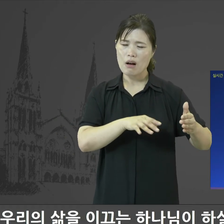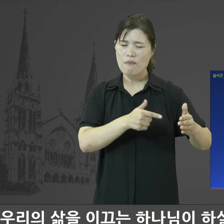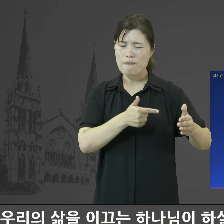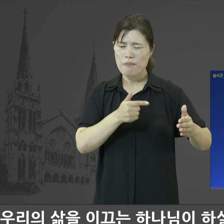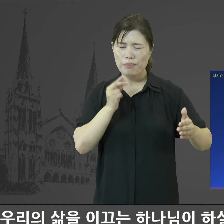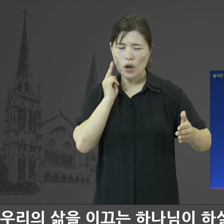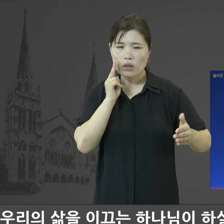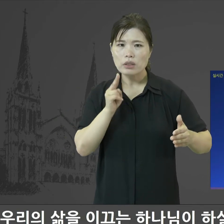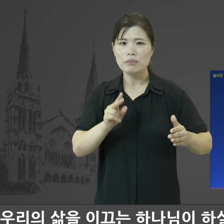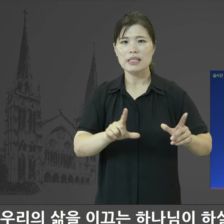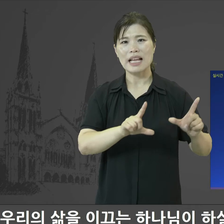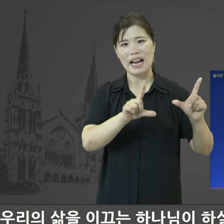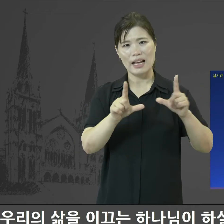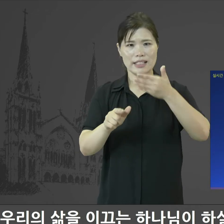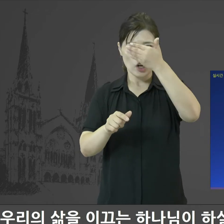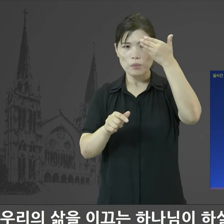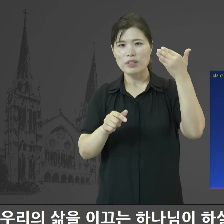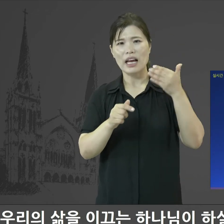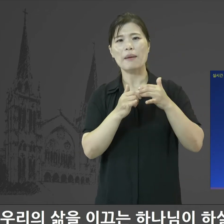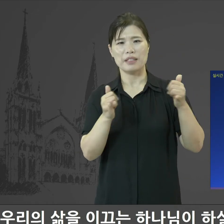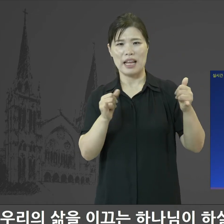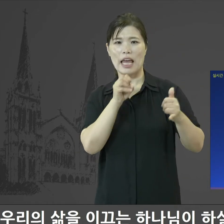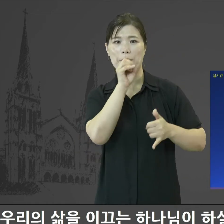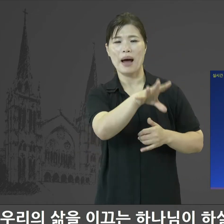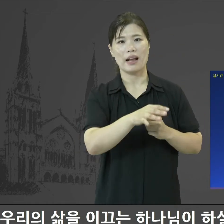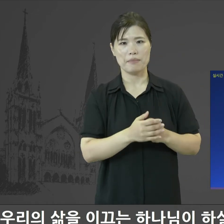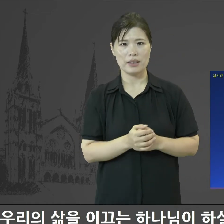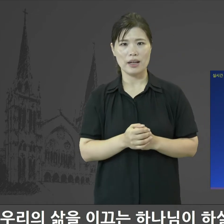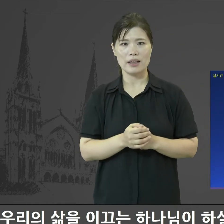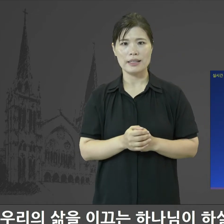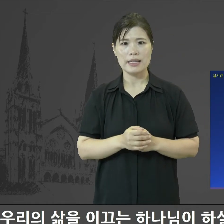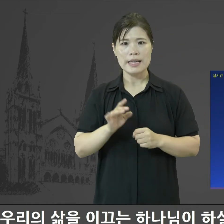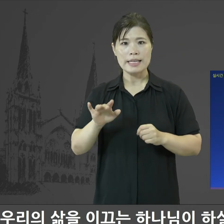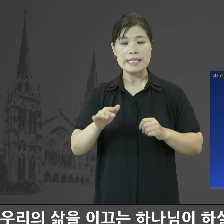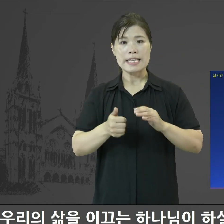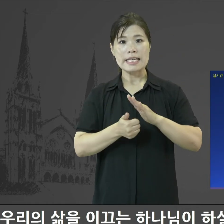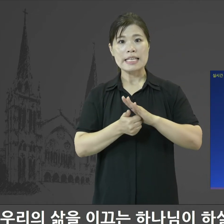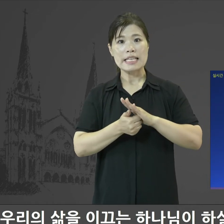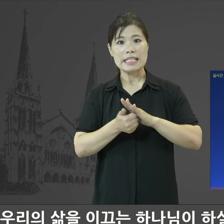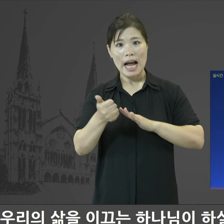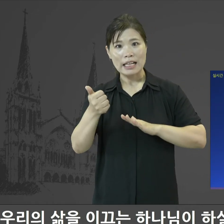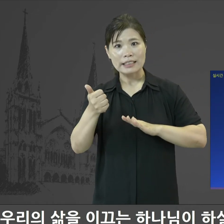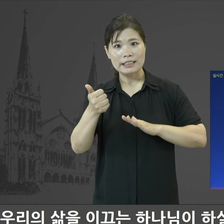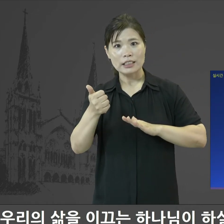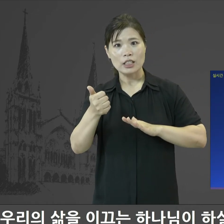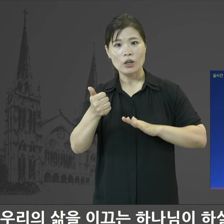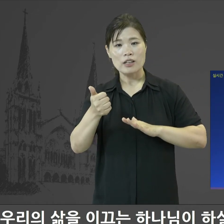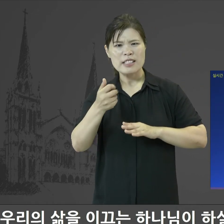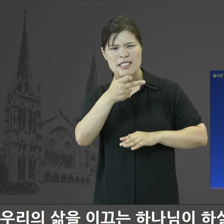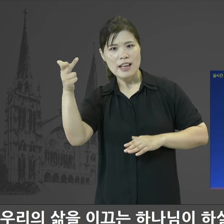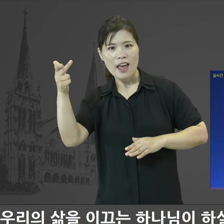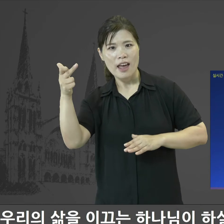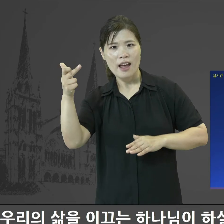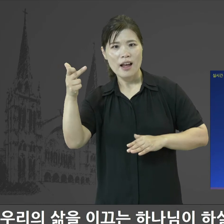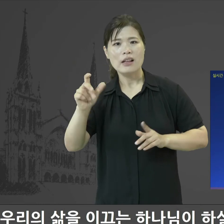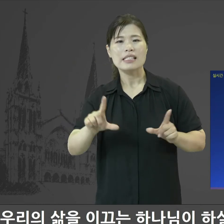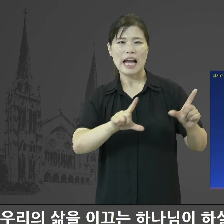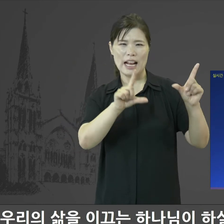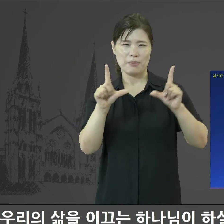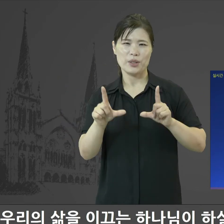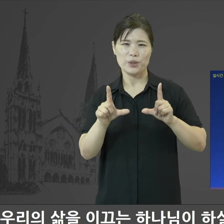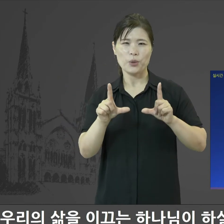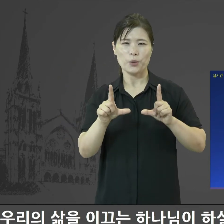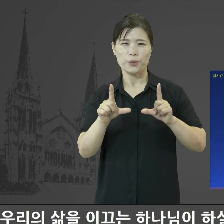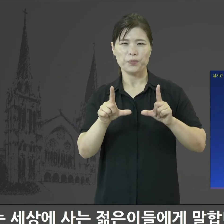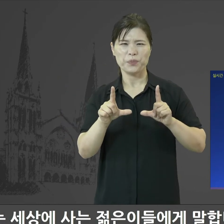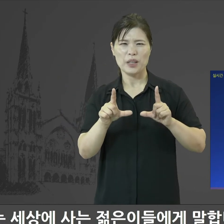젊은이들에게 가끔 말합니다. 이상은 원대하게, 삶은 소박하게 사십시오. 내가